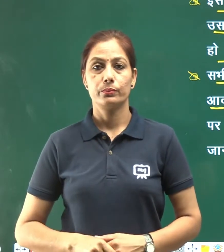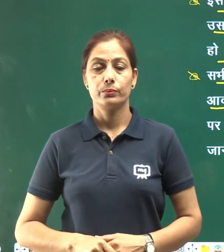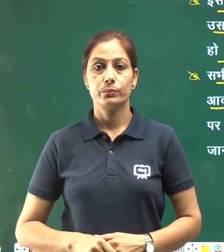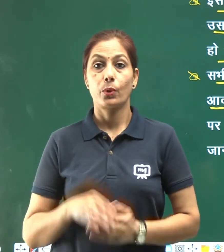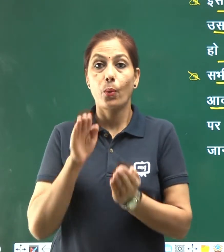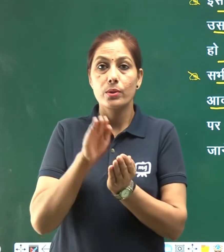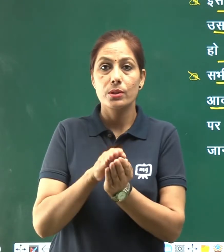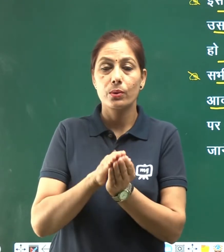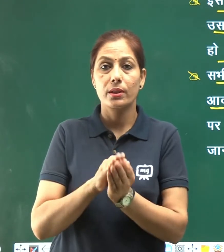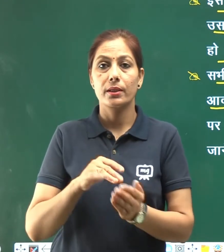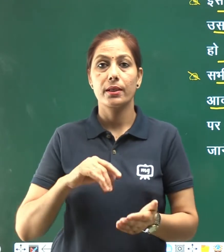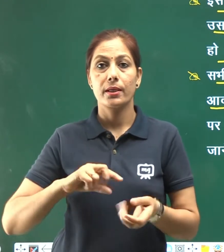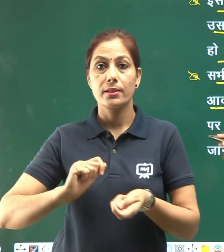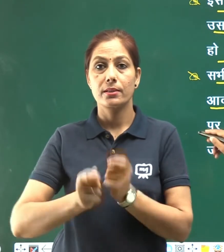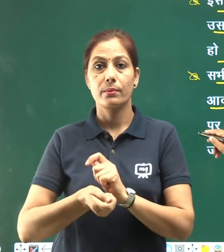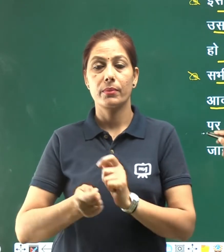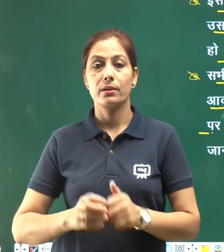बचाने के स्थान पर